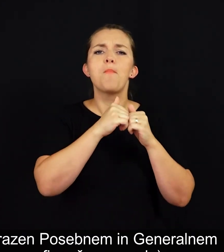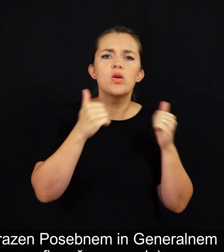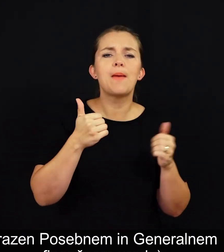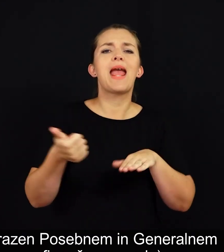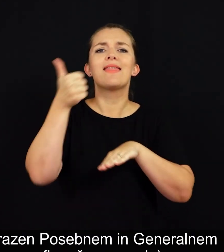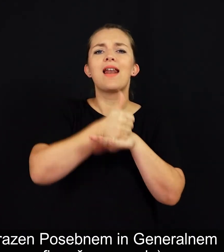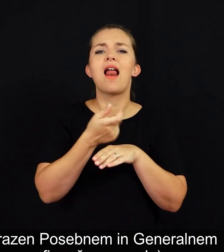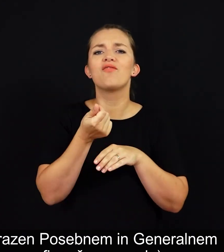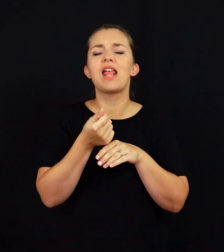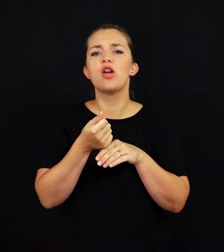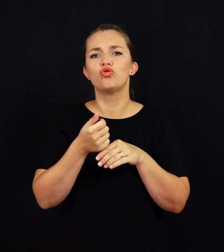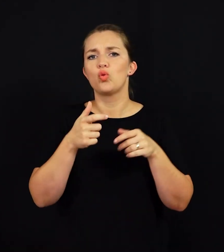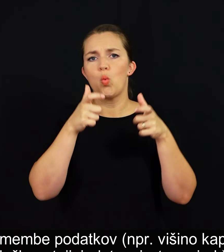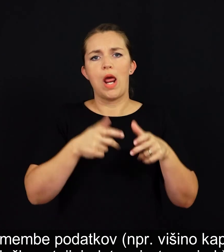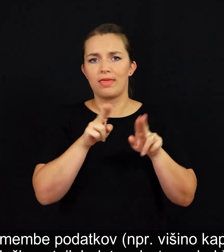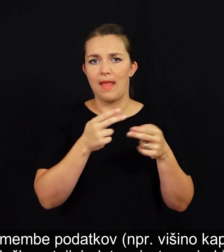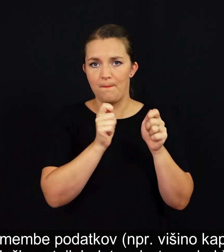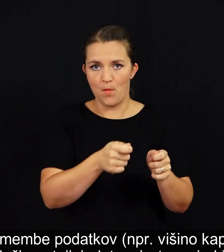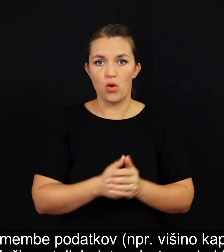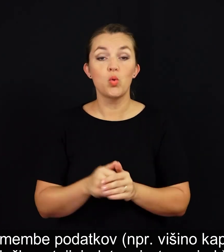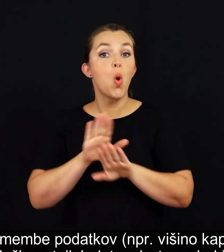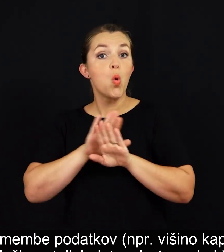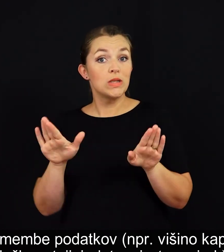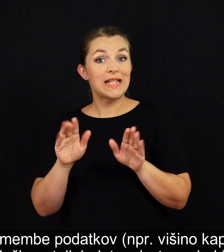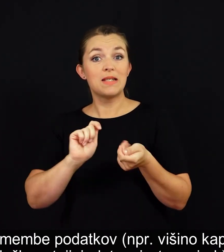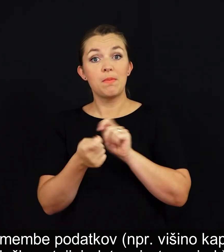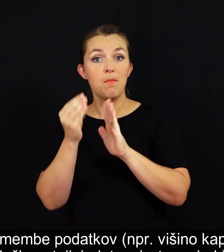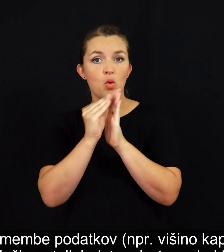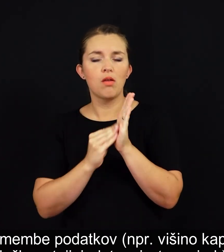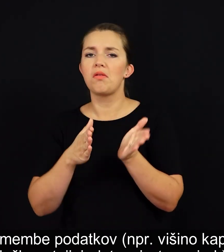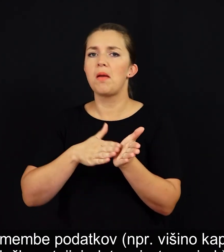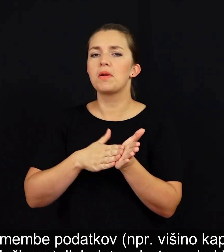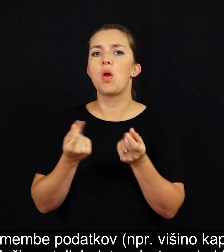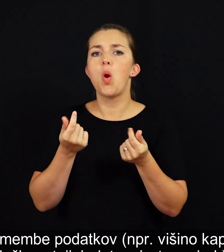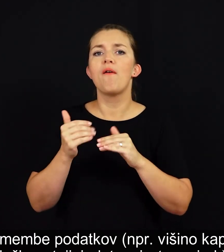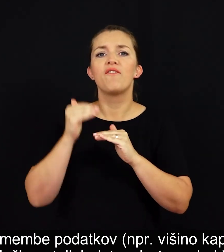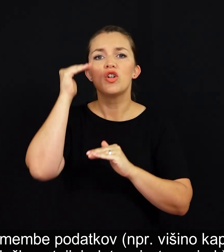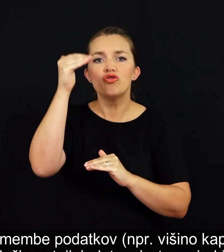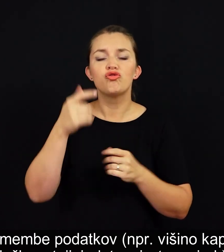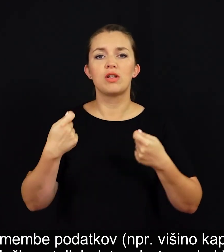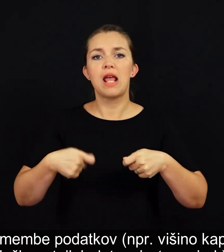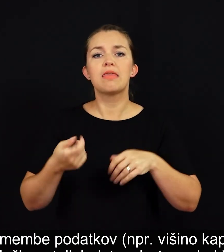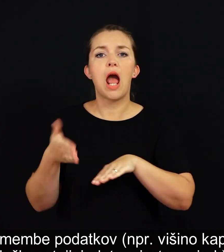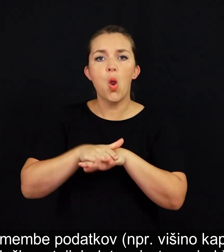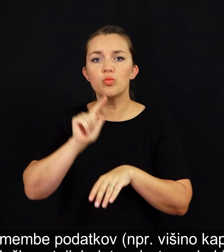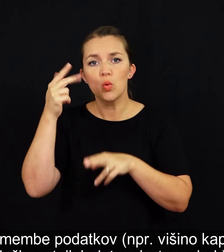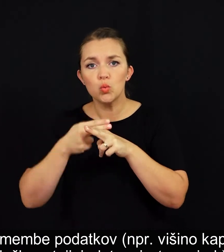finančnem uradu. Vse spremembe podatkov, na primer višino kapitalske naložbe v tujini,